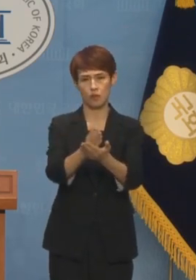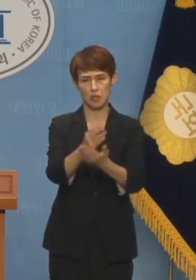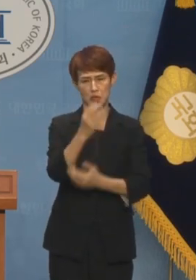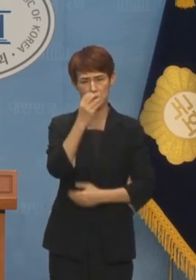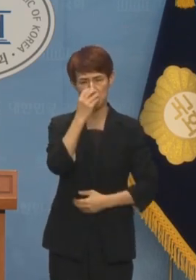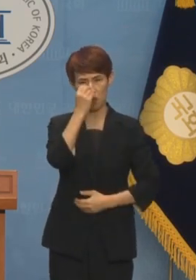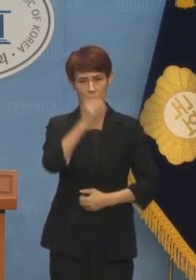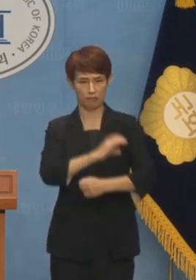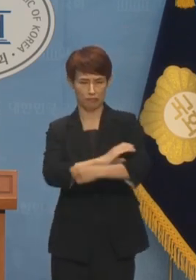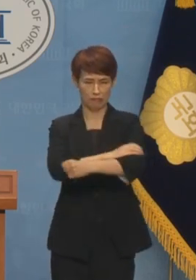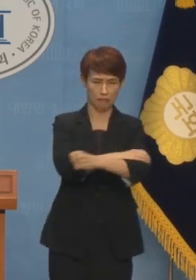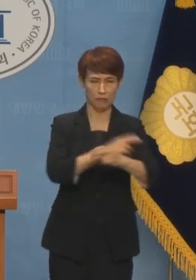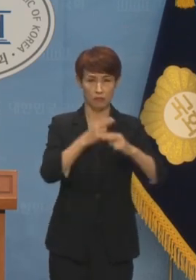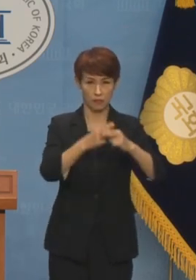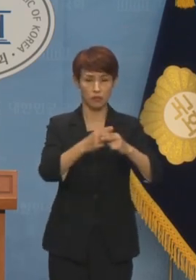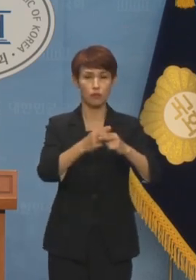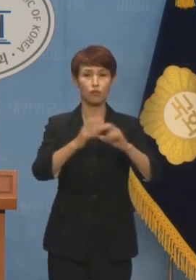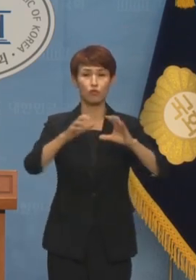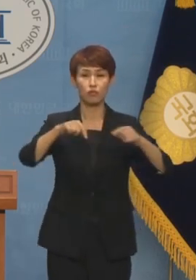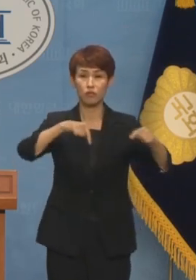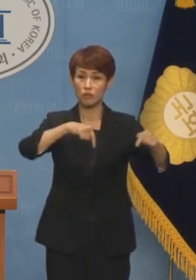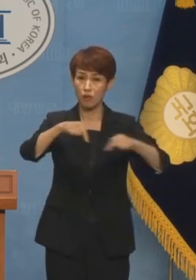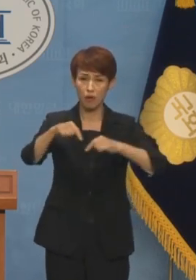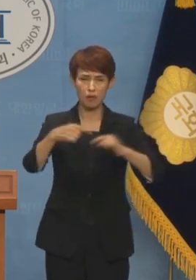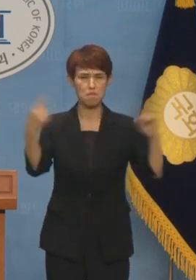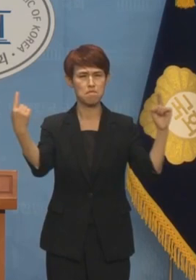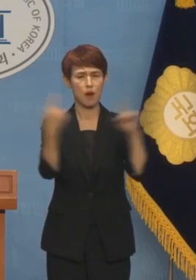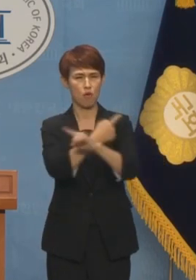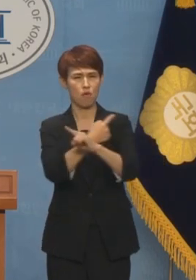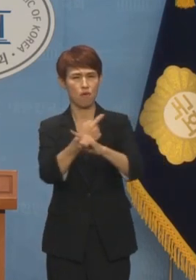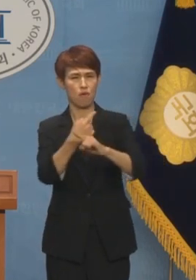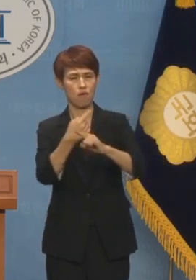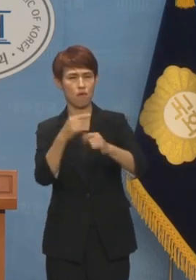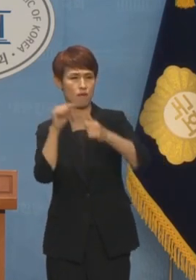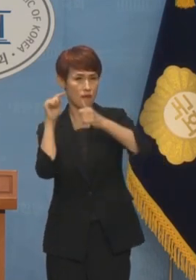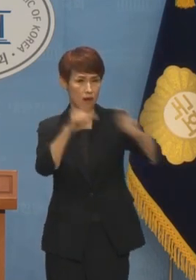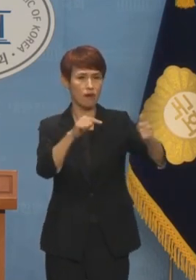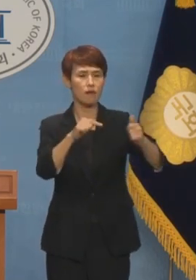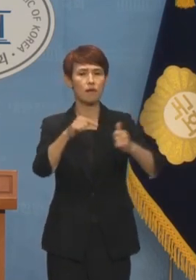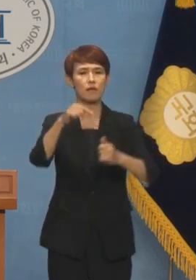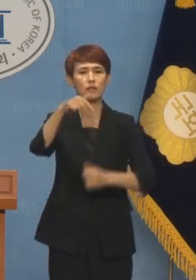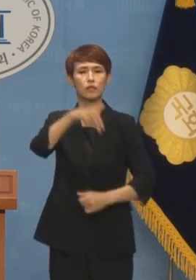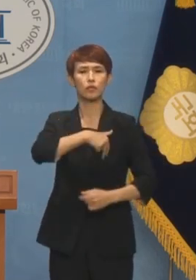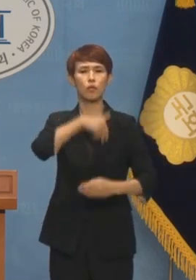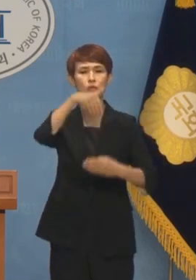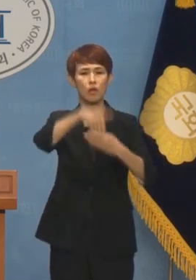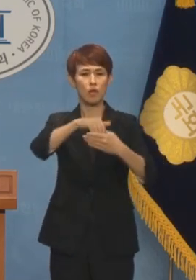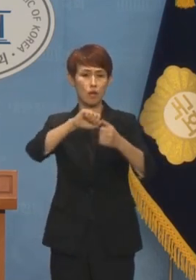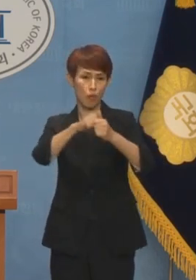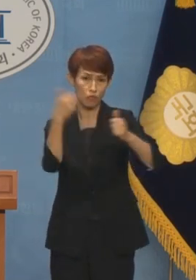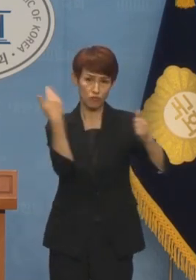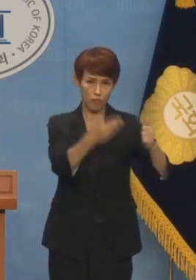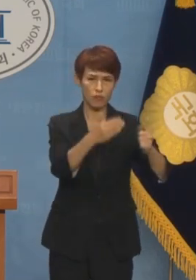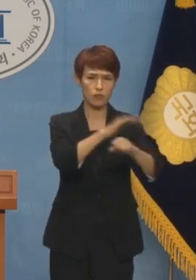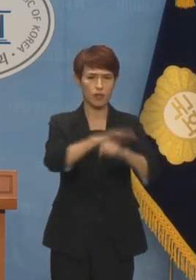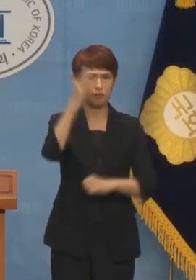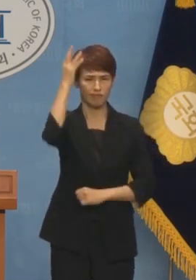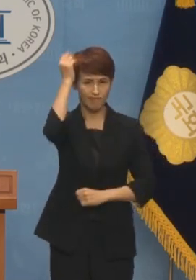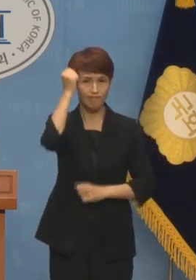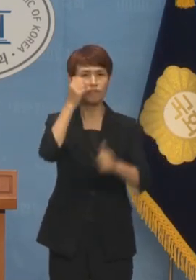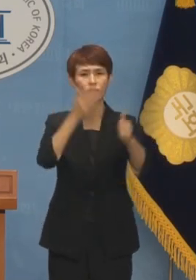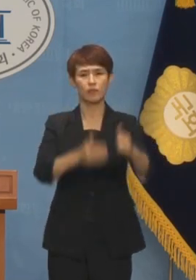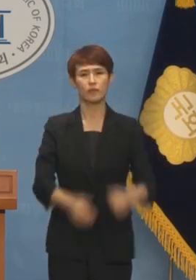오만과 독선의 국정 운영을 바꾸라는 이번 총선의 민의를 명심해야 할 것입니다.